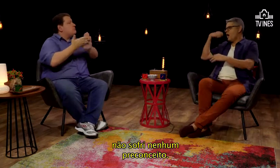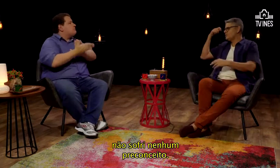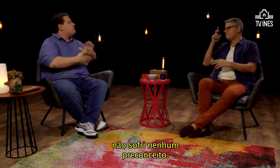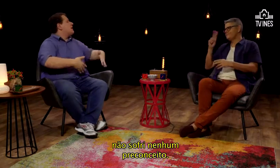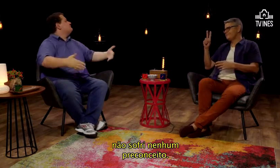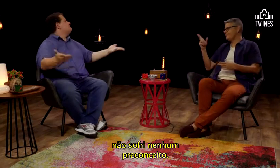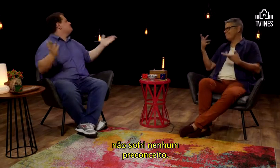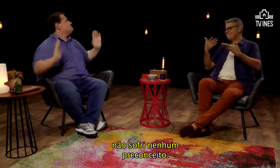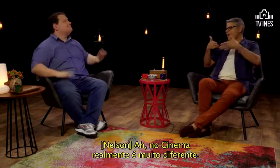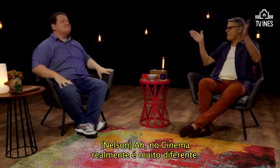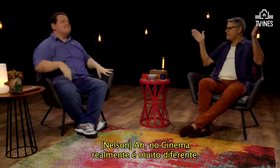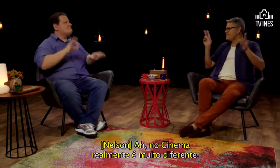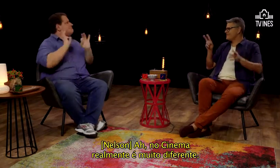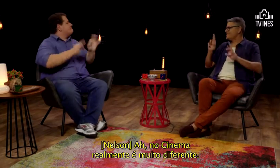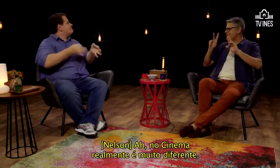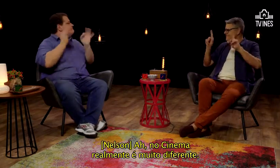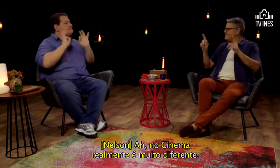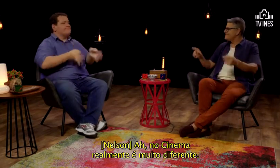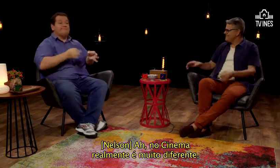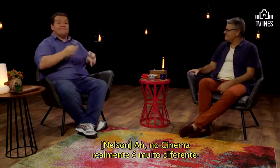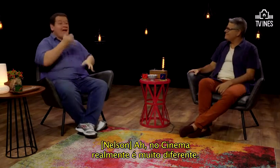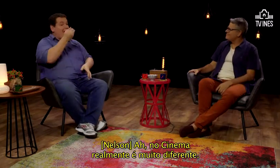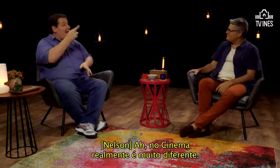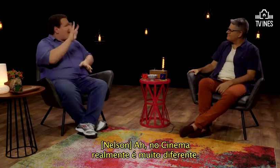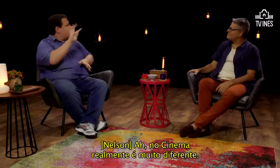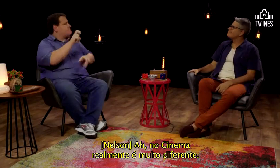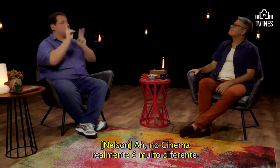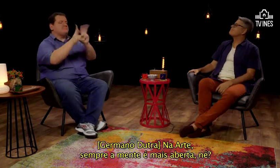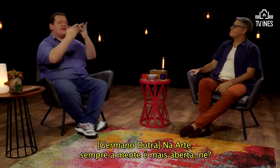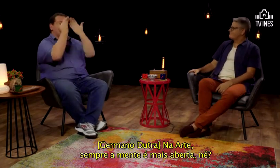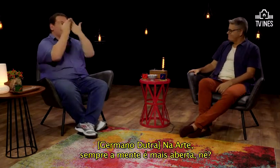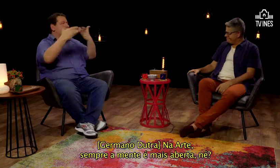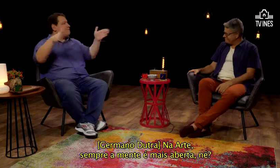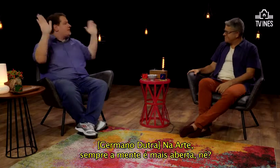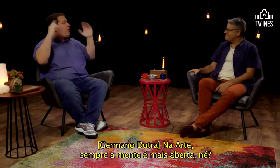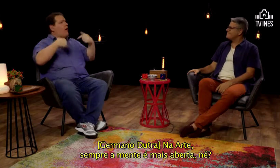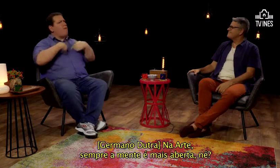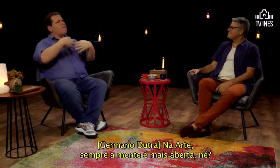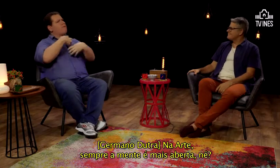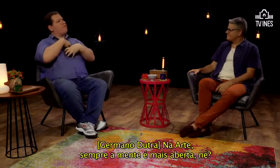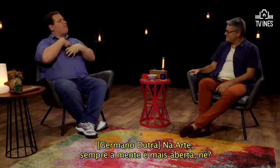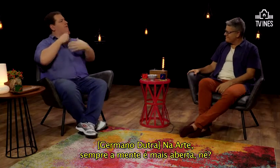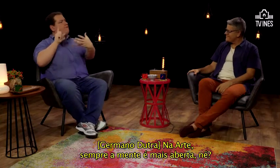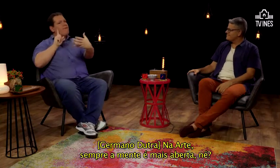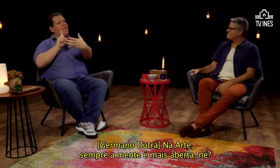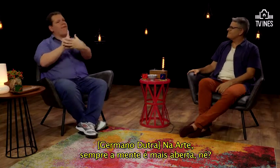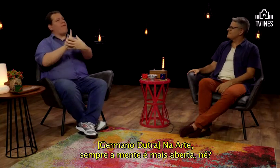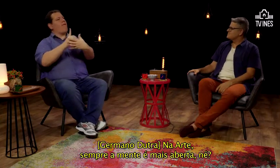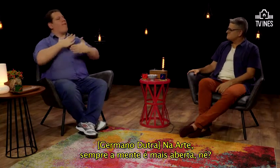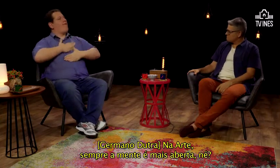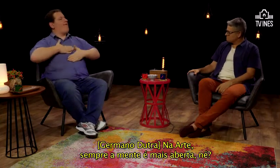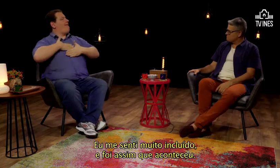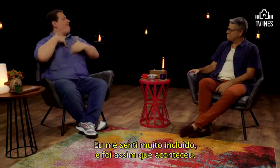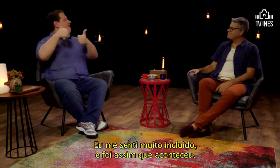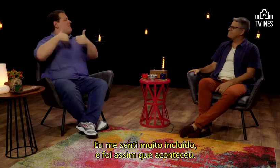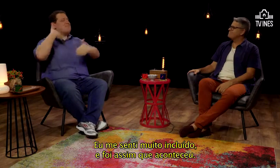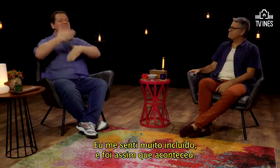preconceito. Ah, no cinema, realmente, é muito diferente. É na arte, é sempre a mente mais aberta, né? Eu me senti muito